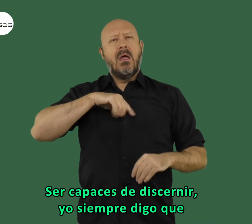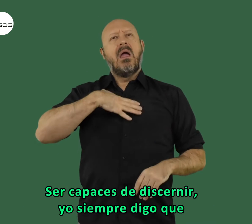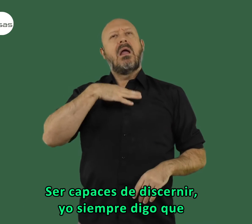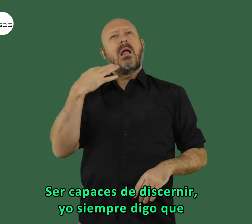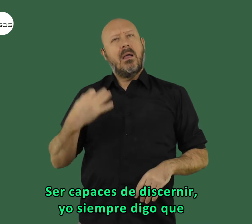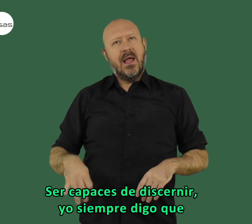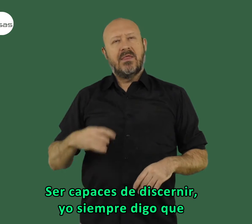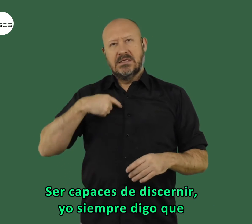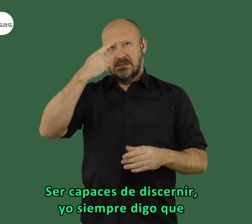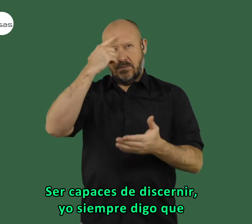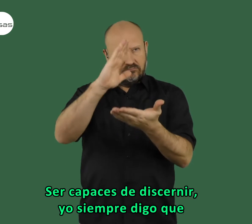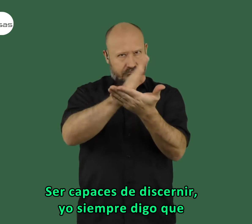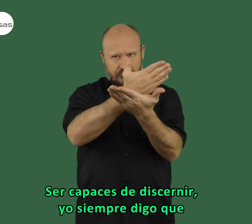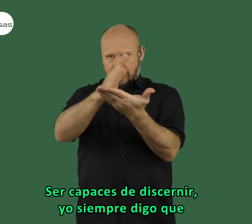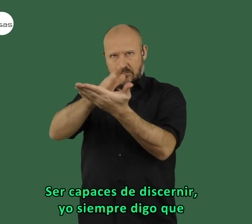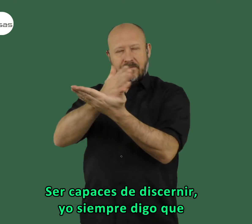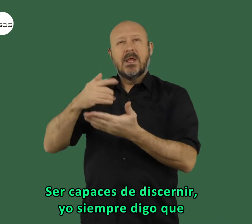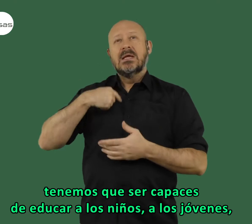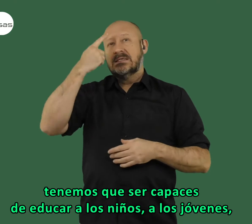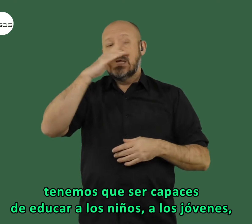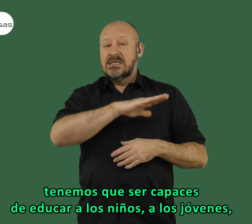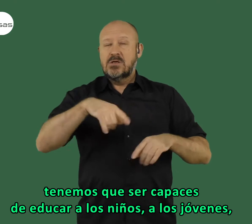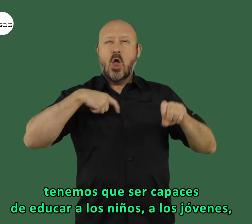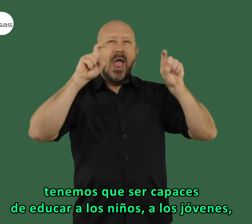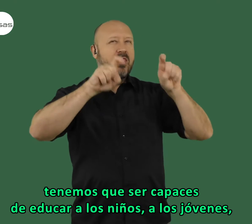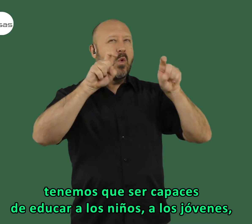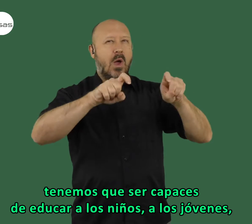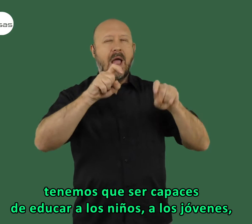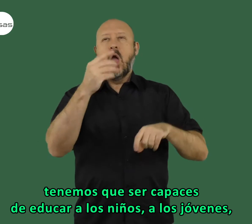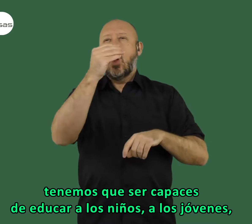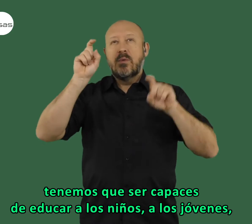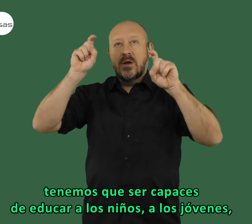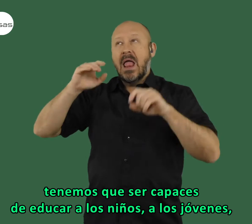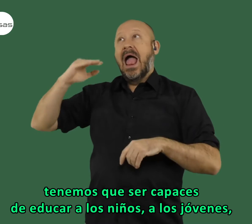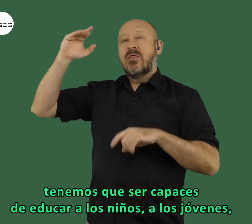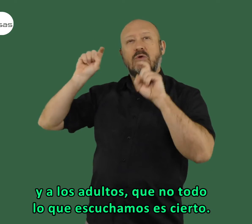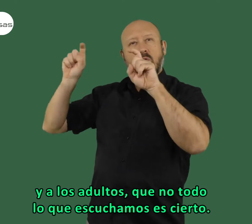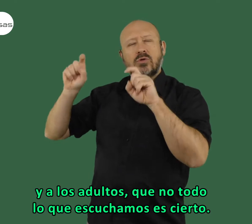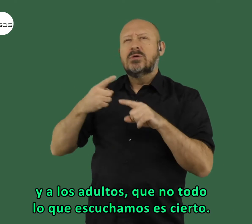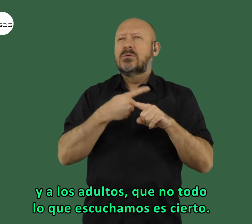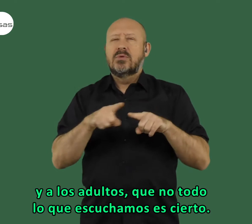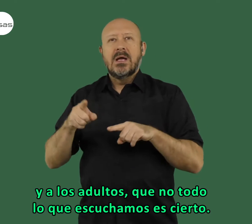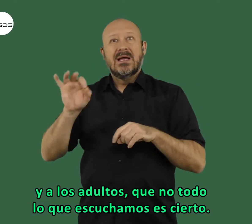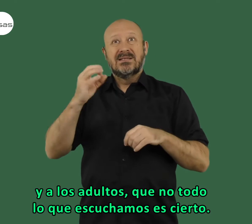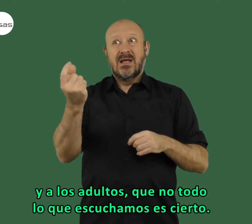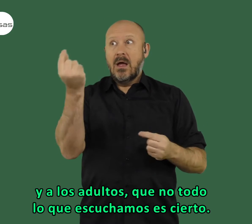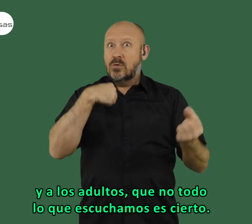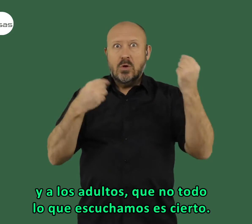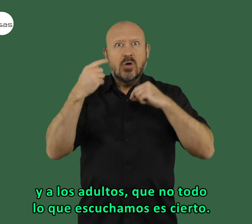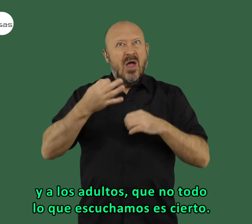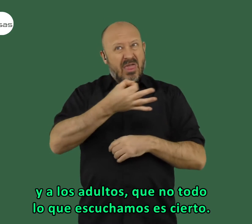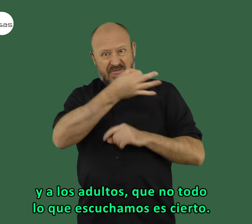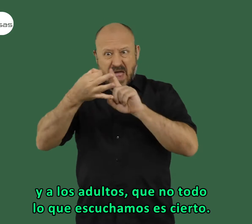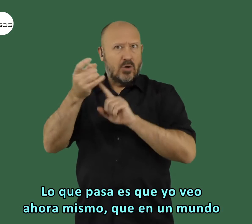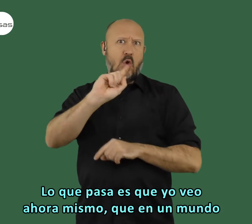Ser capaces de discernir. Yo siempre digo que tenemos que educar a los niños, a los jóvenes y a los adultos. Y no todo lo que